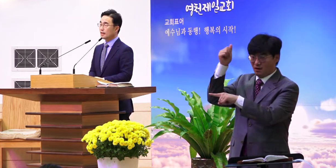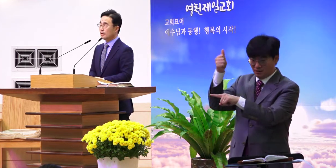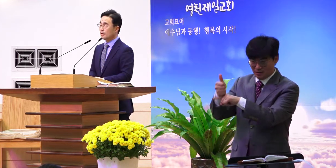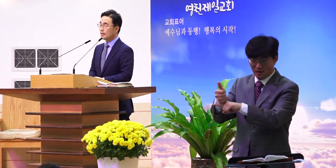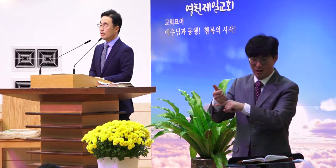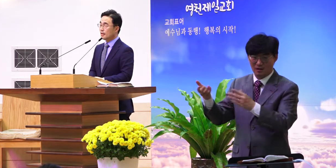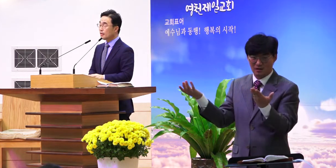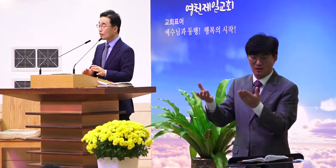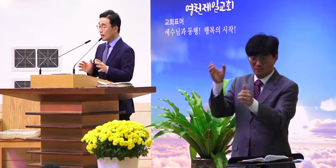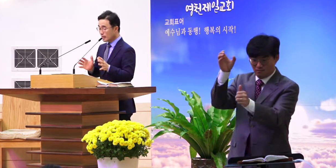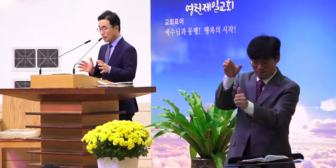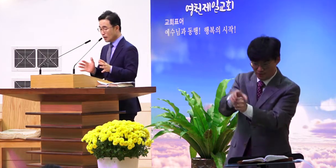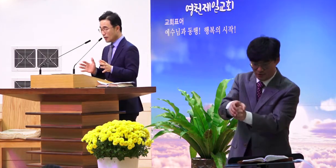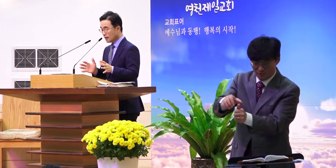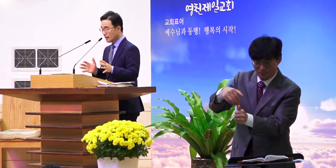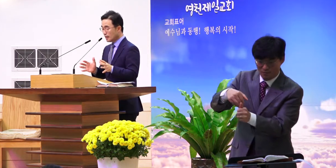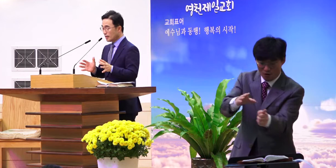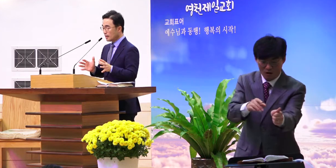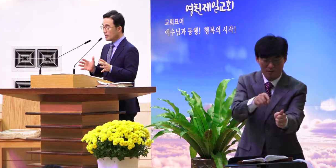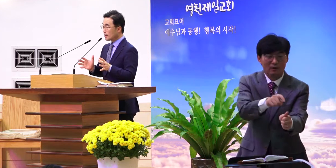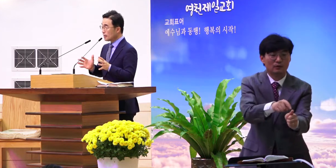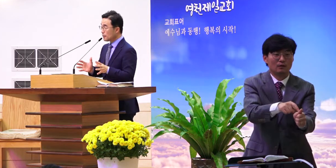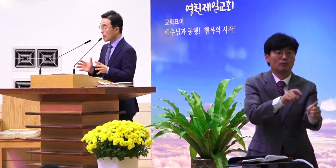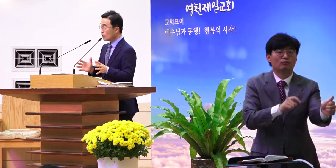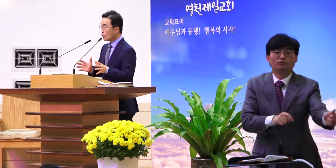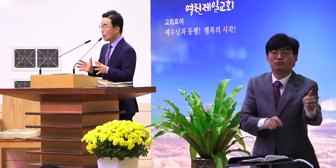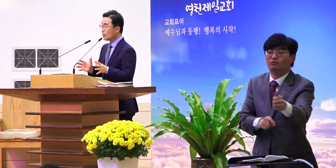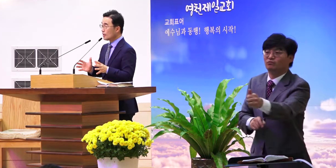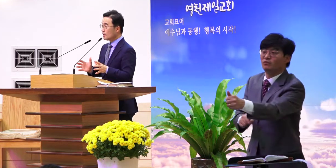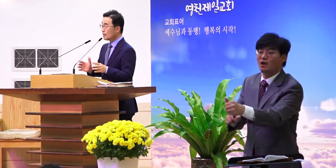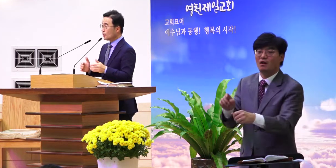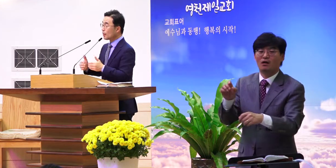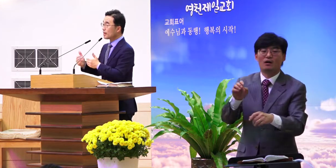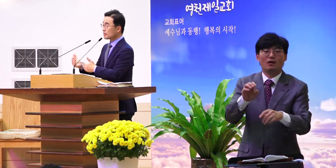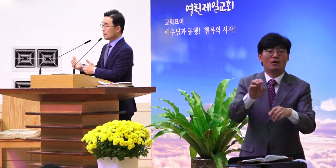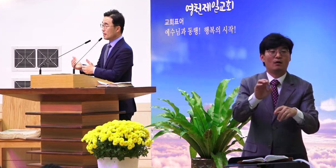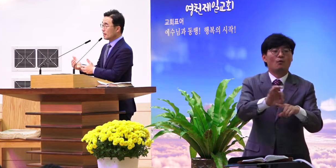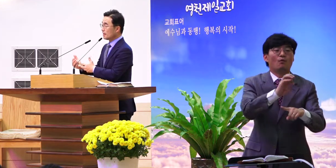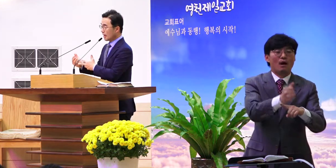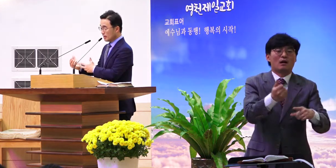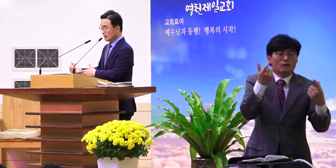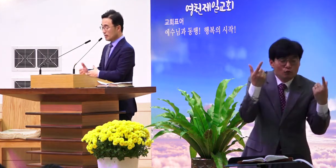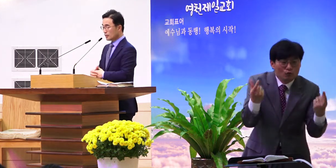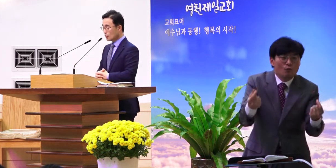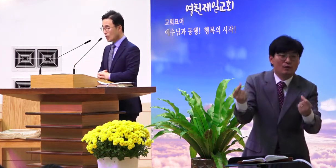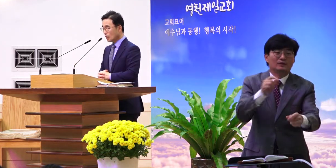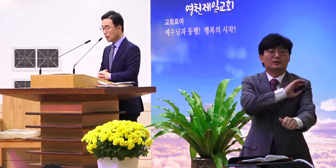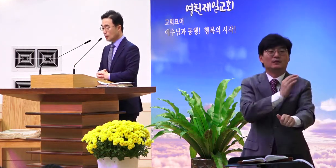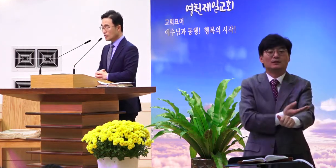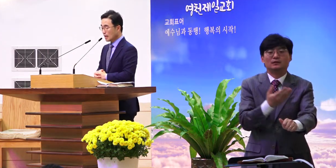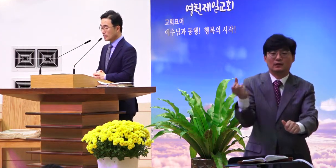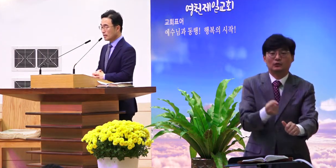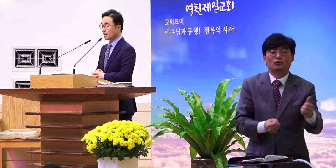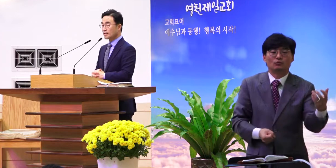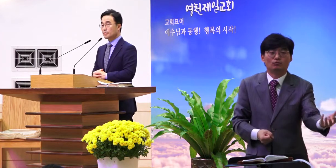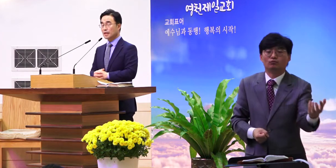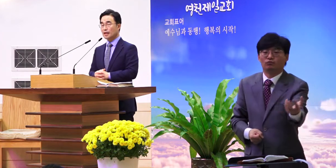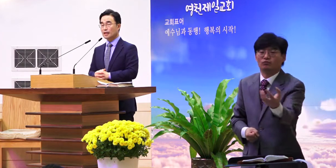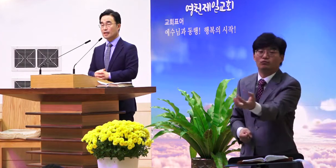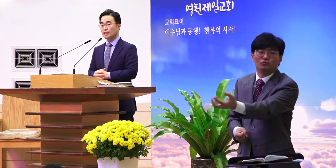부여하마. 이렇게 해서 그를 임명하고 보내어서 그 나라를 정복하고